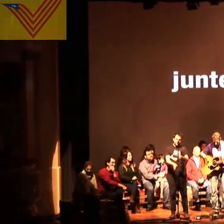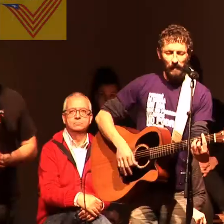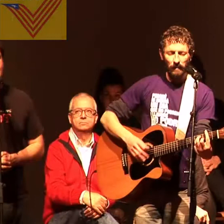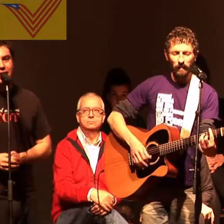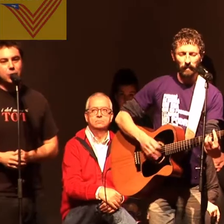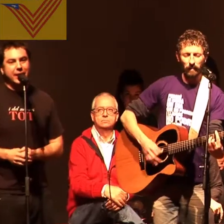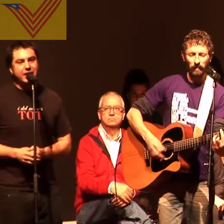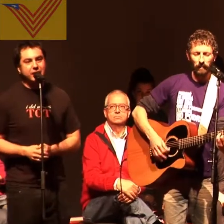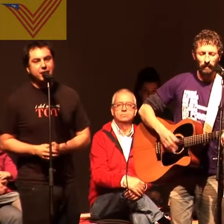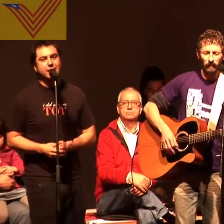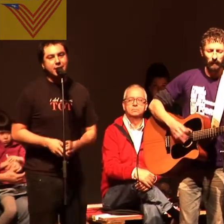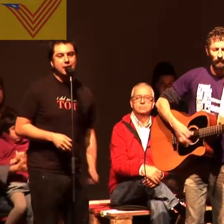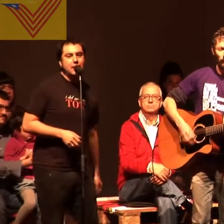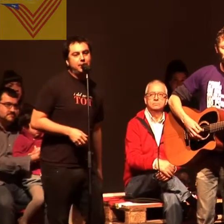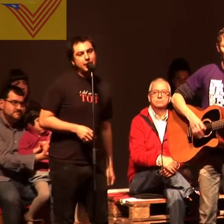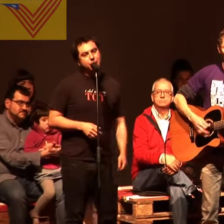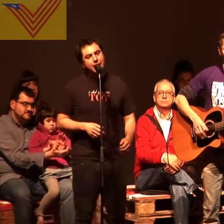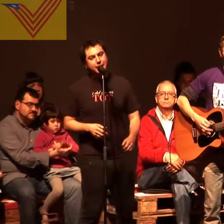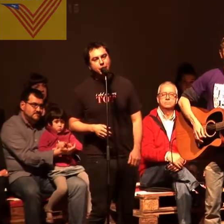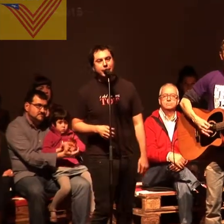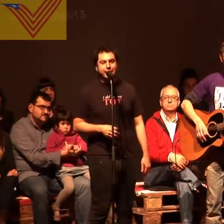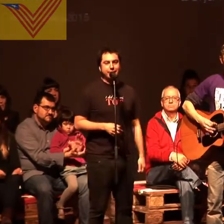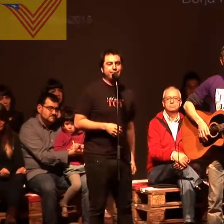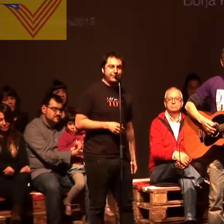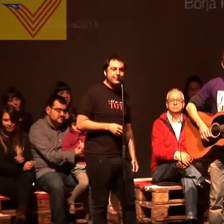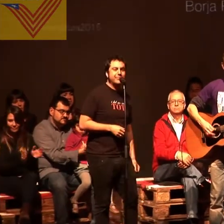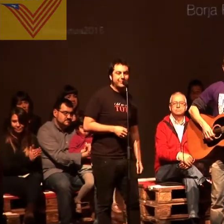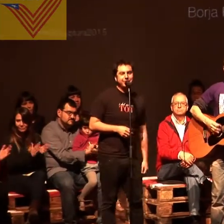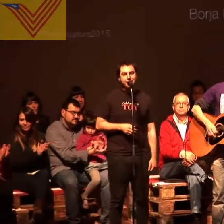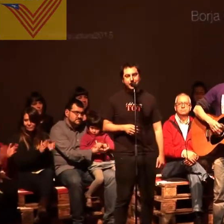sí, desobeint, per poder viure.